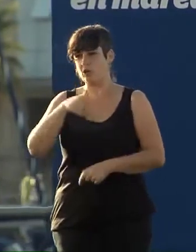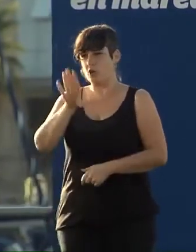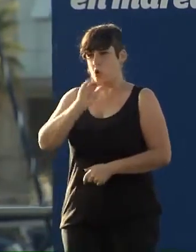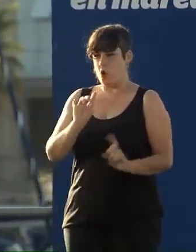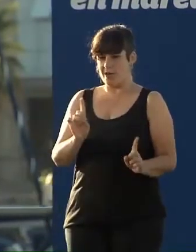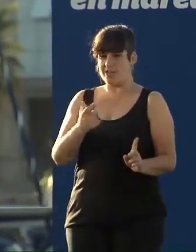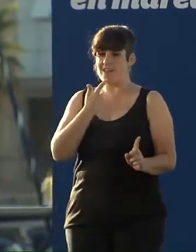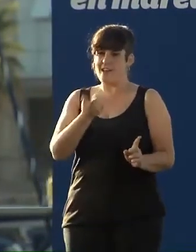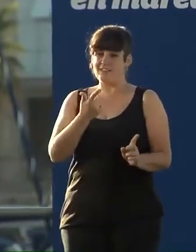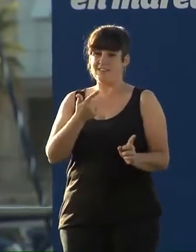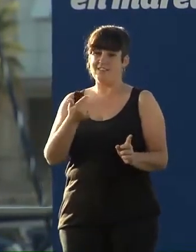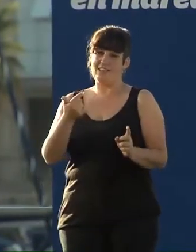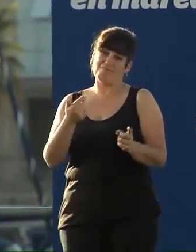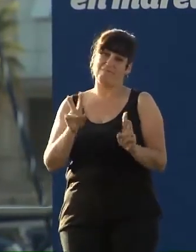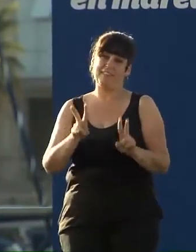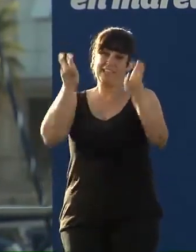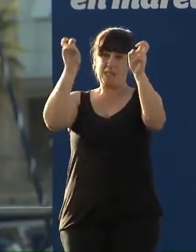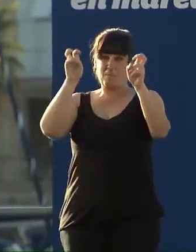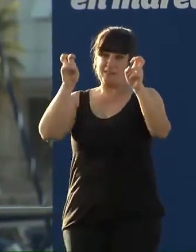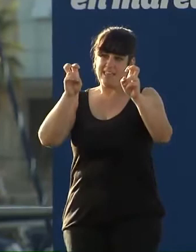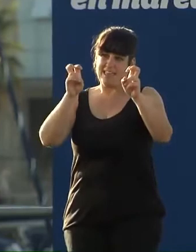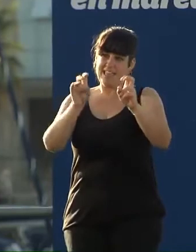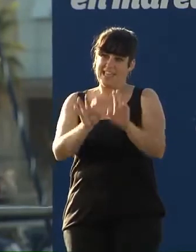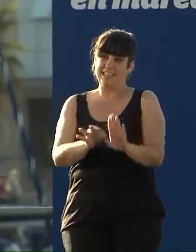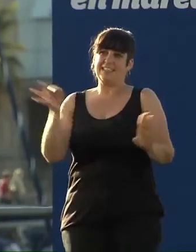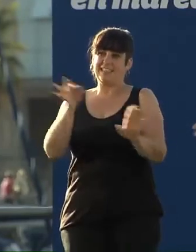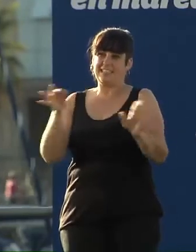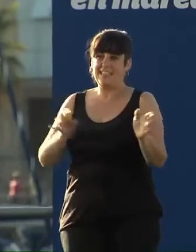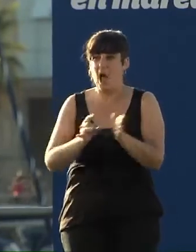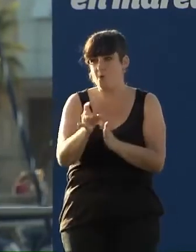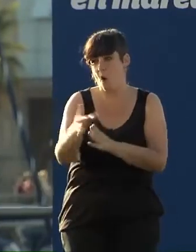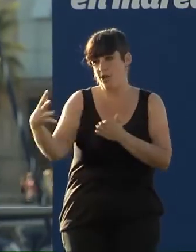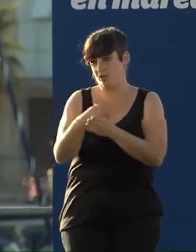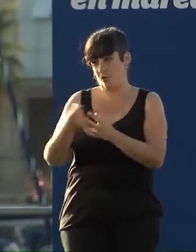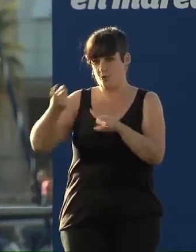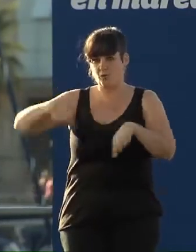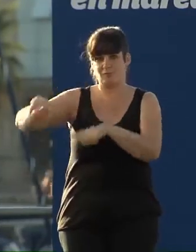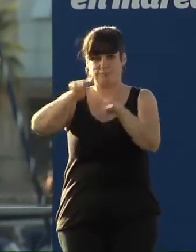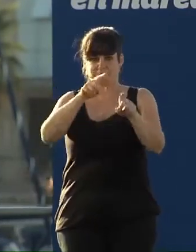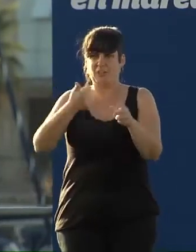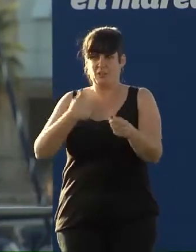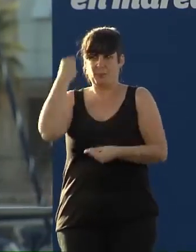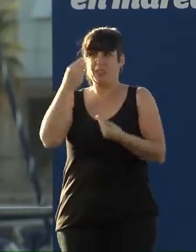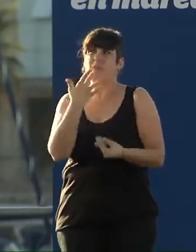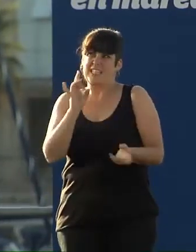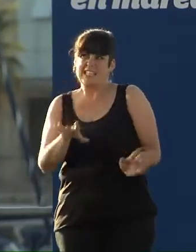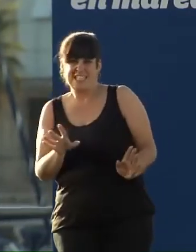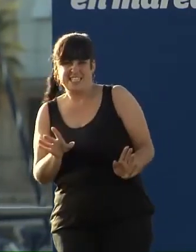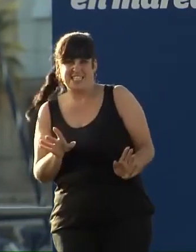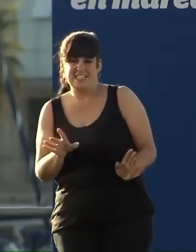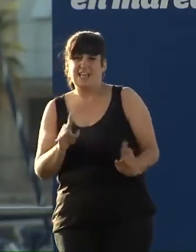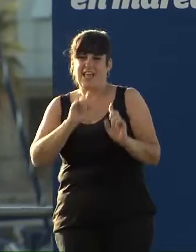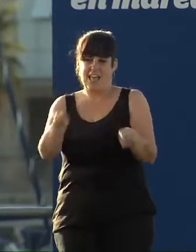os de tirabolas Somos todos quén car tirabolas pero aprendí que